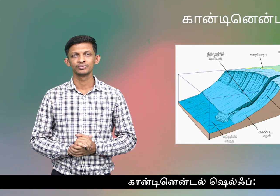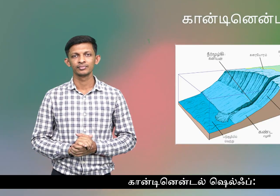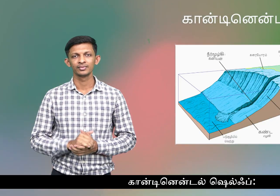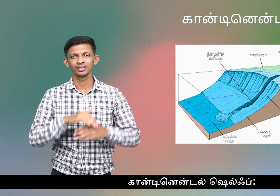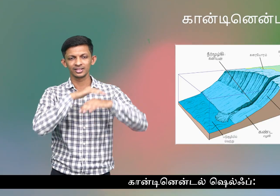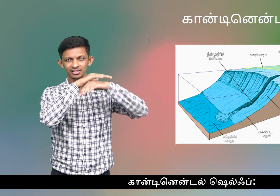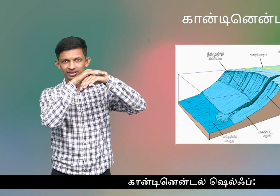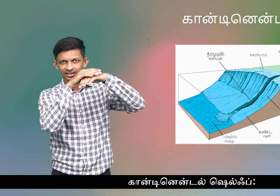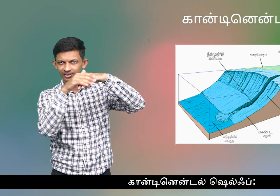கான்டினென்டல் ஷெல்ஃப்.